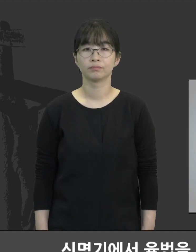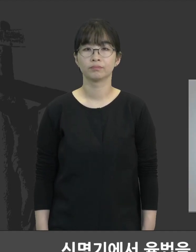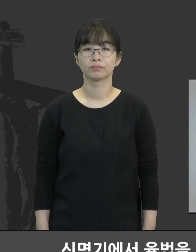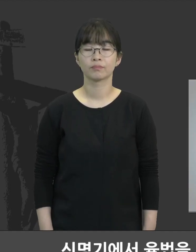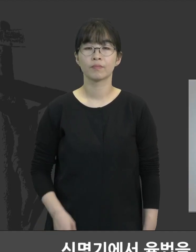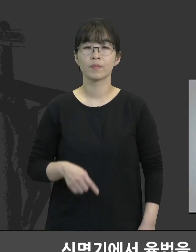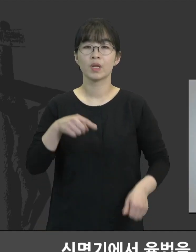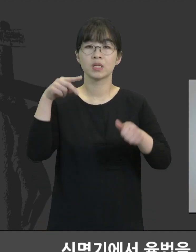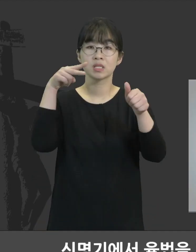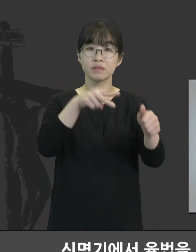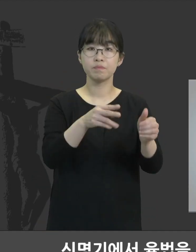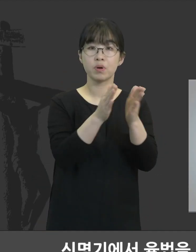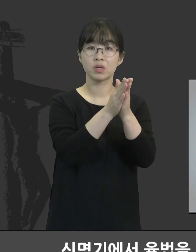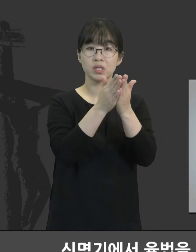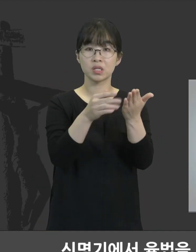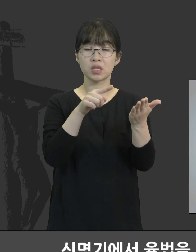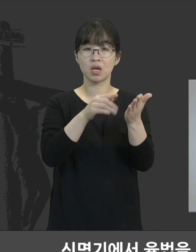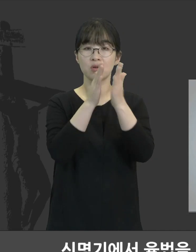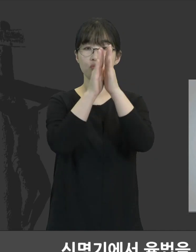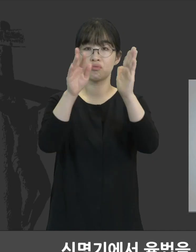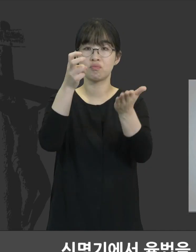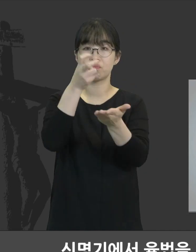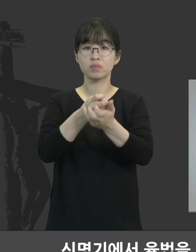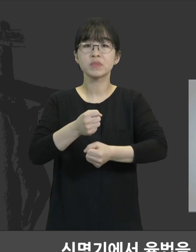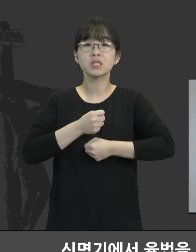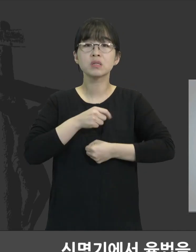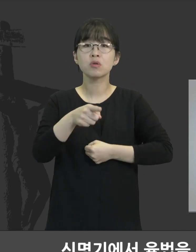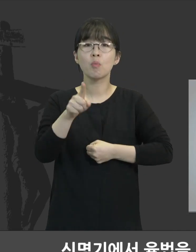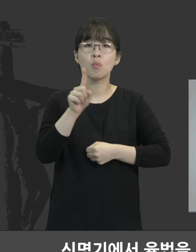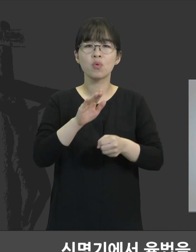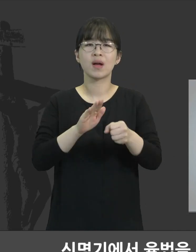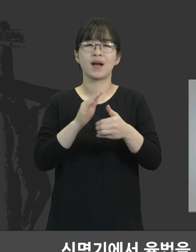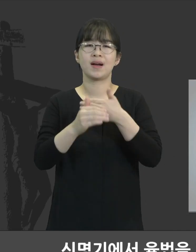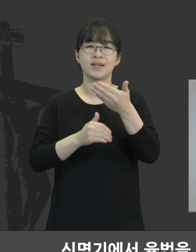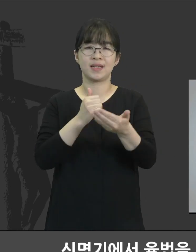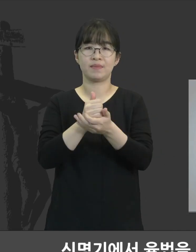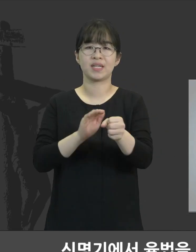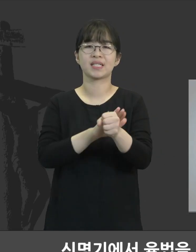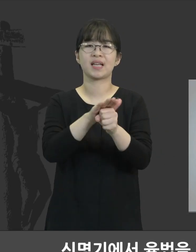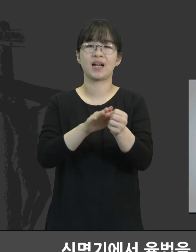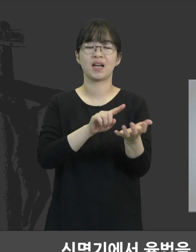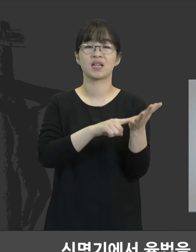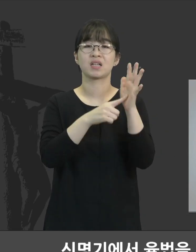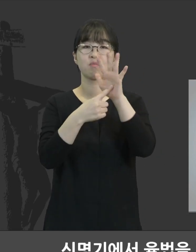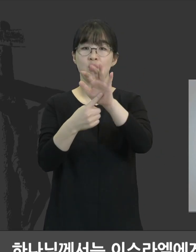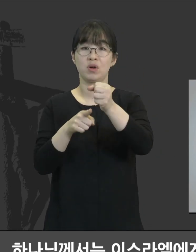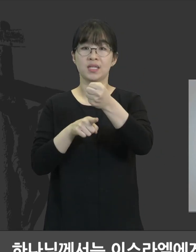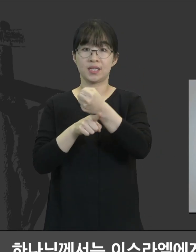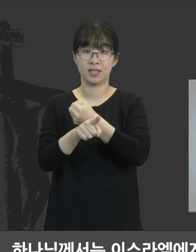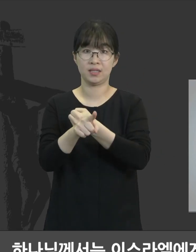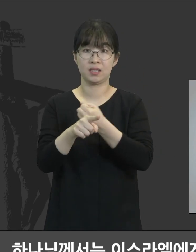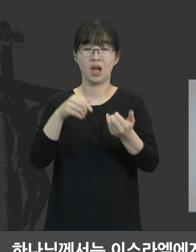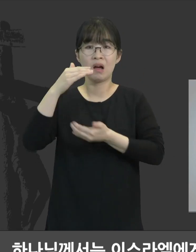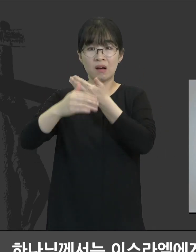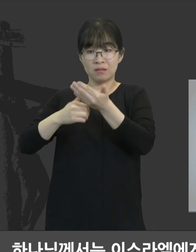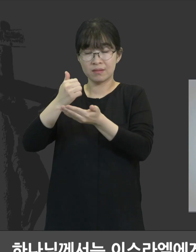신명기에서 율법을 지킨다는 것은 하나님에 대한 사랑을 표현하는 것이었습니다. 하나님께서는